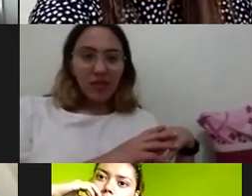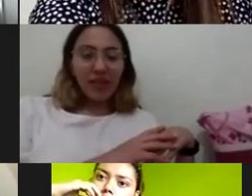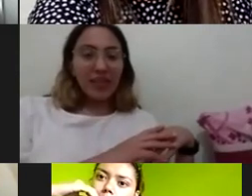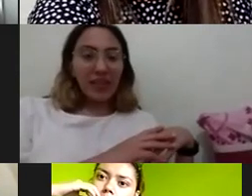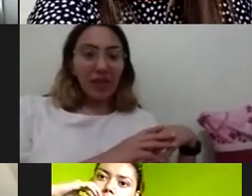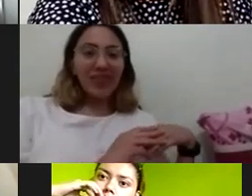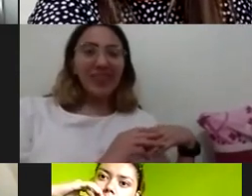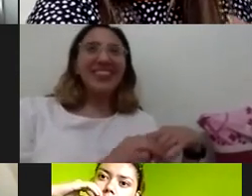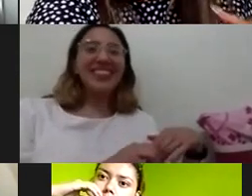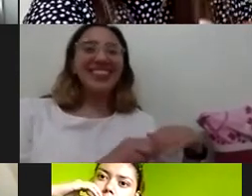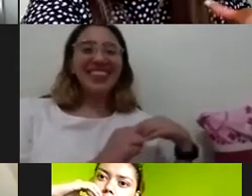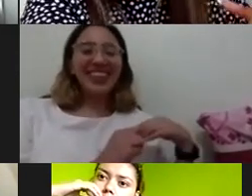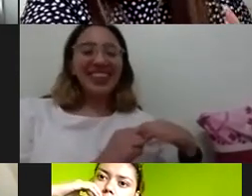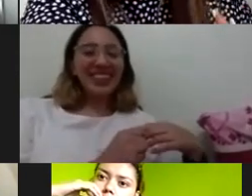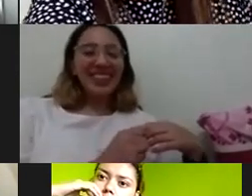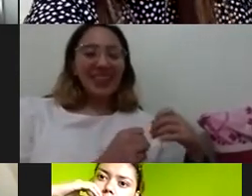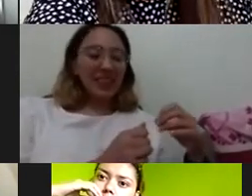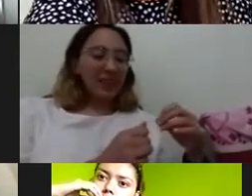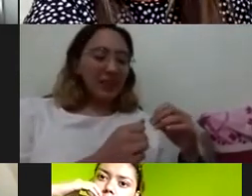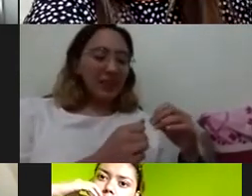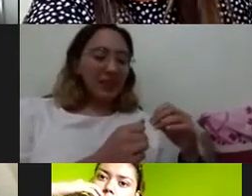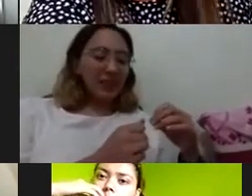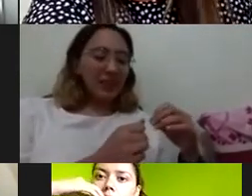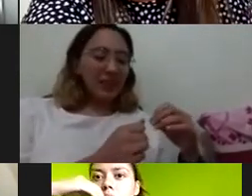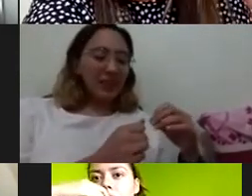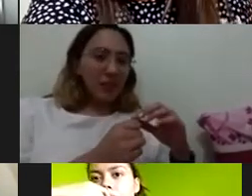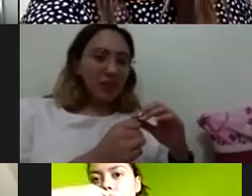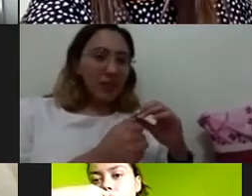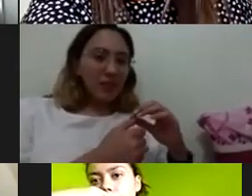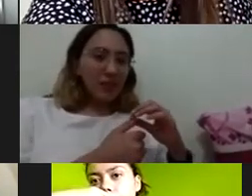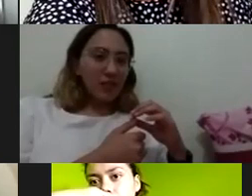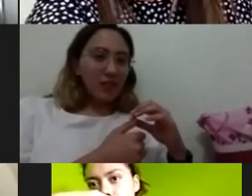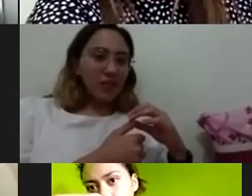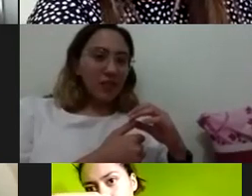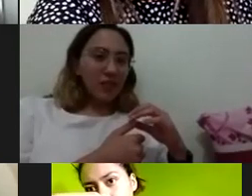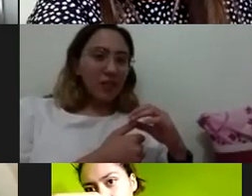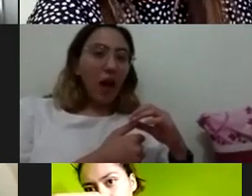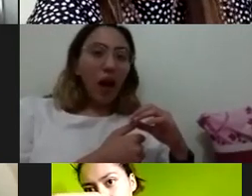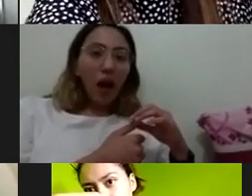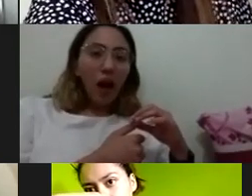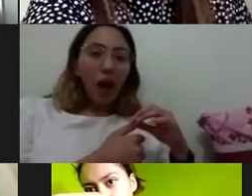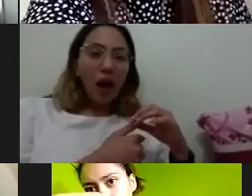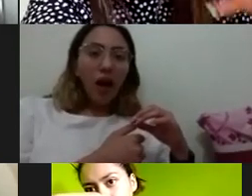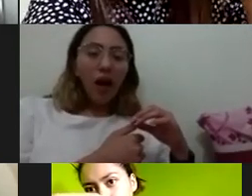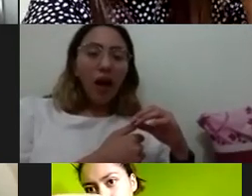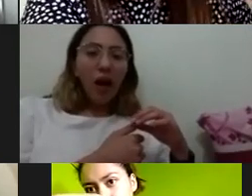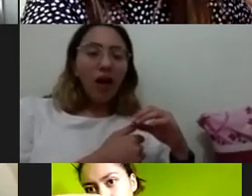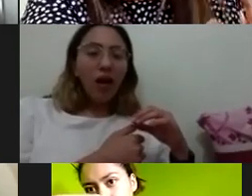veces, por ejemplo, al final de esto, les dejo a todos que se aprendan una canción, ¿no? Y la vez pasada una chica llega con su canción bien bonita y bien